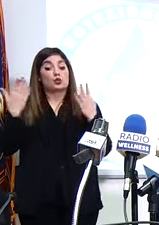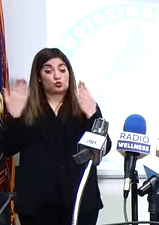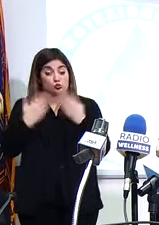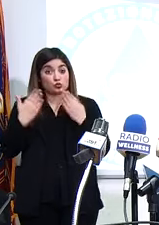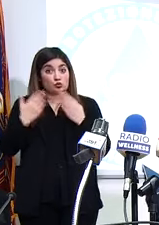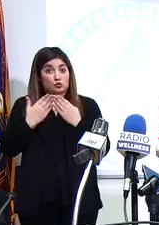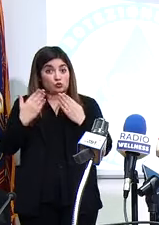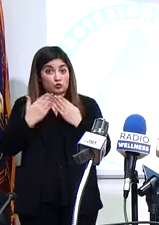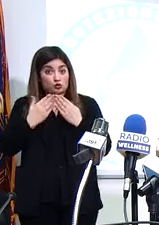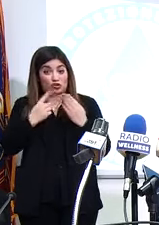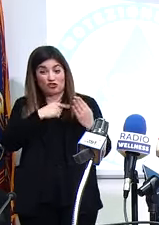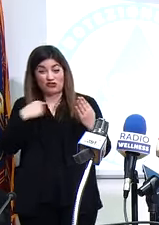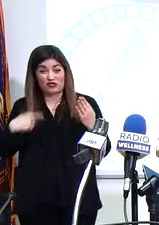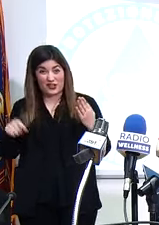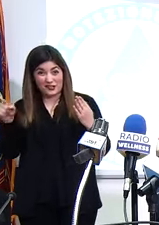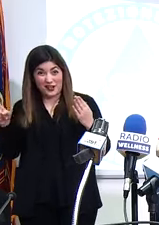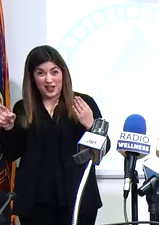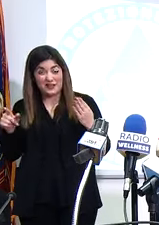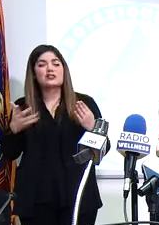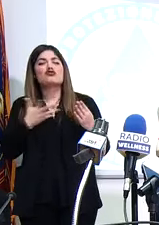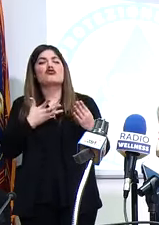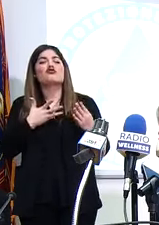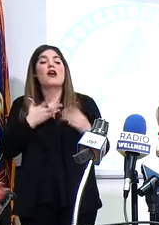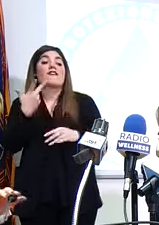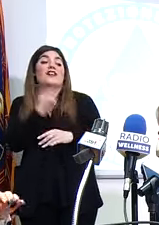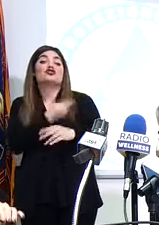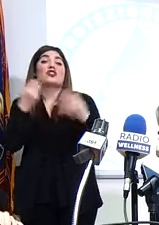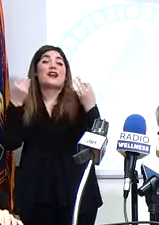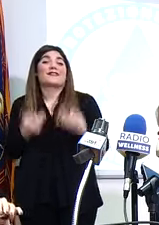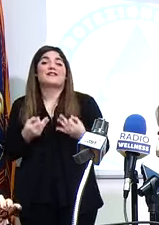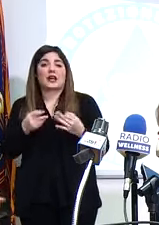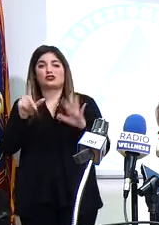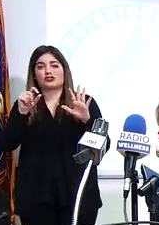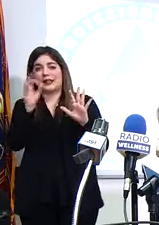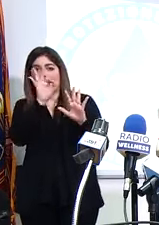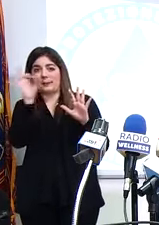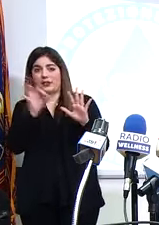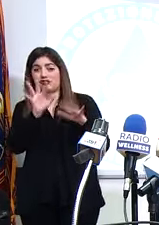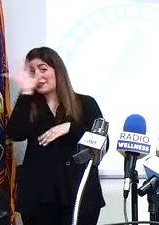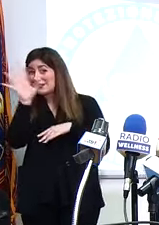un'efficacia circa il 70% e che sembrava che nelle persone anziane